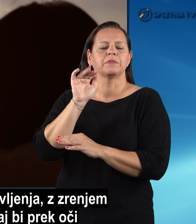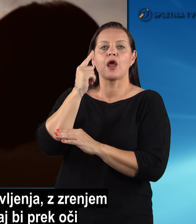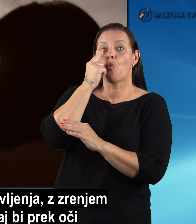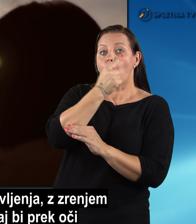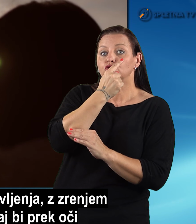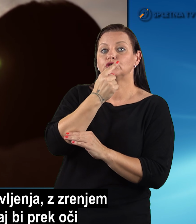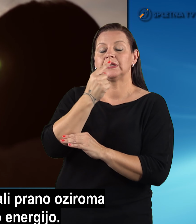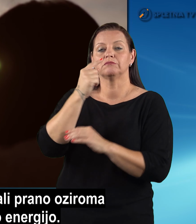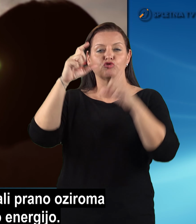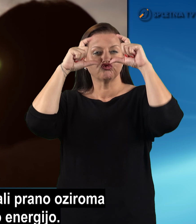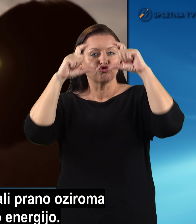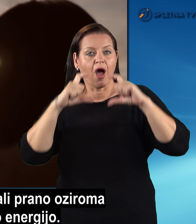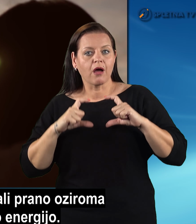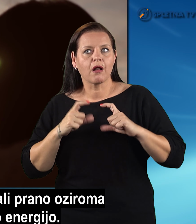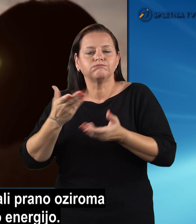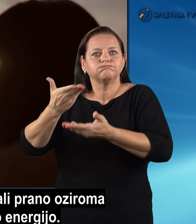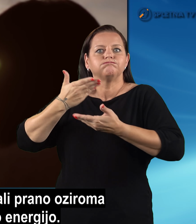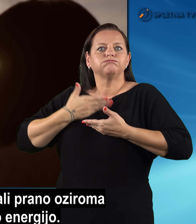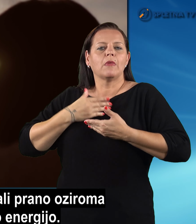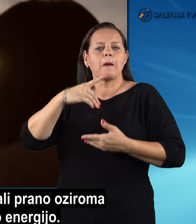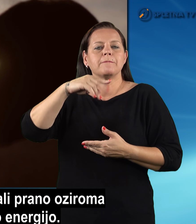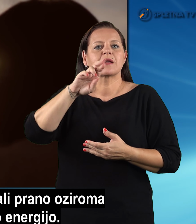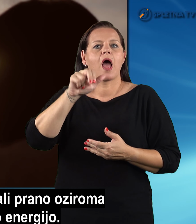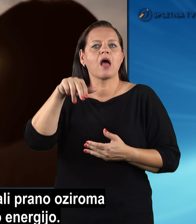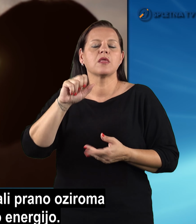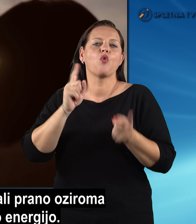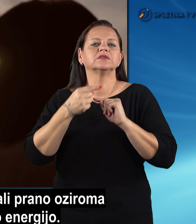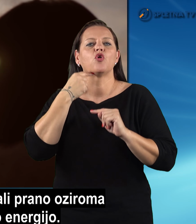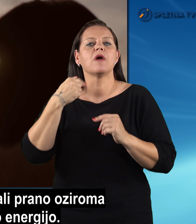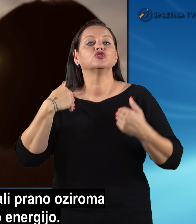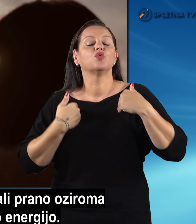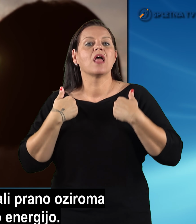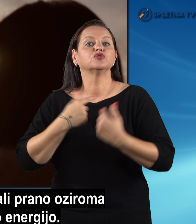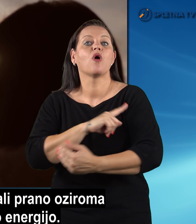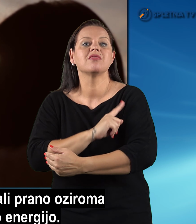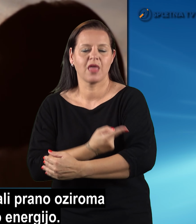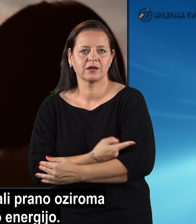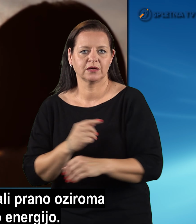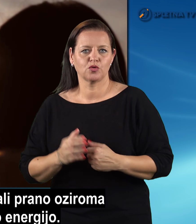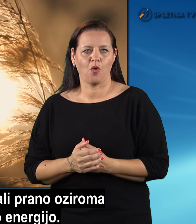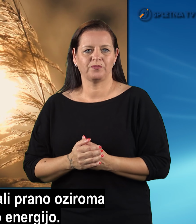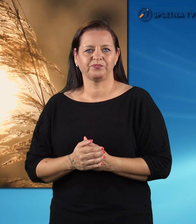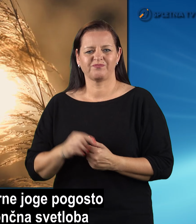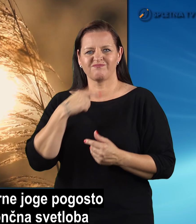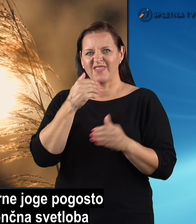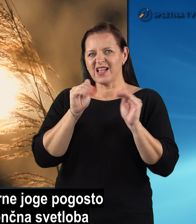in čaker pridobivali prano oziroma življenjsko energijo.